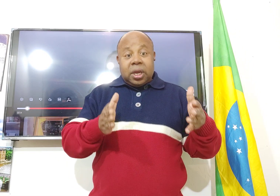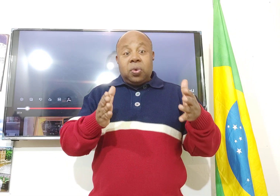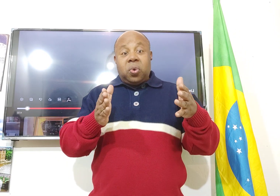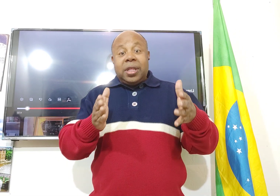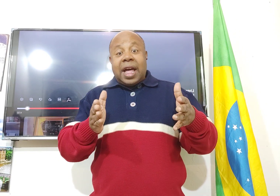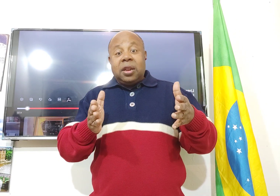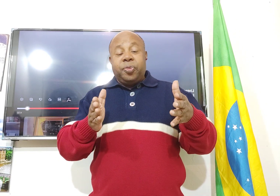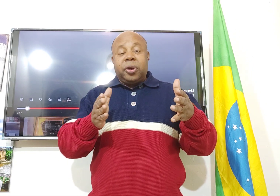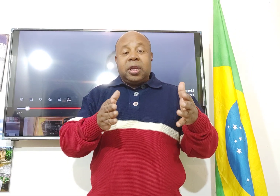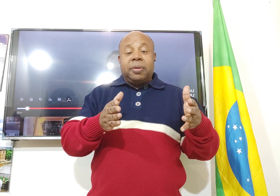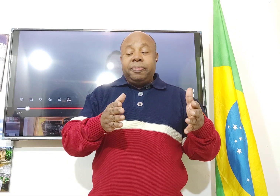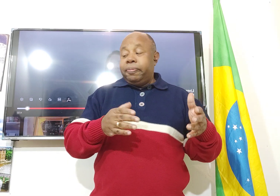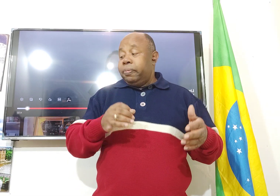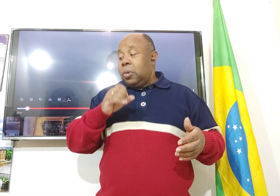Então, cuidado, por quê?